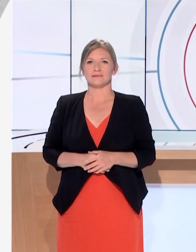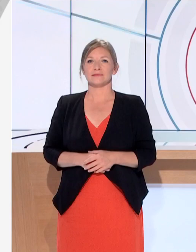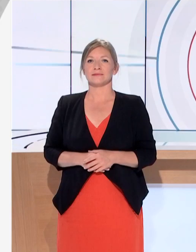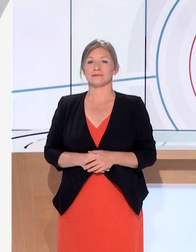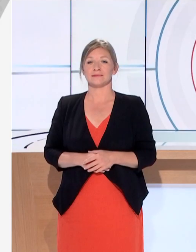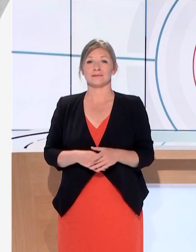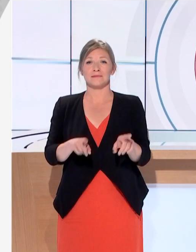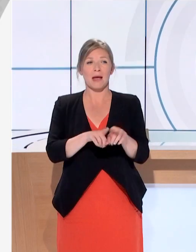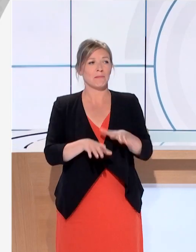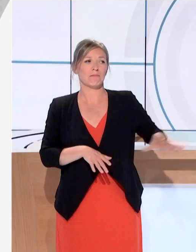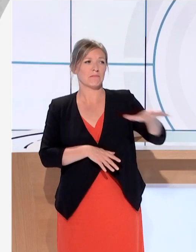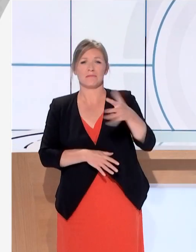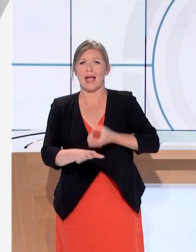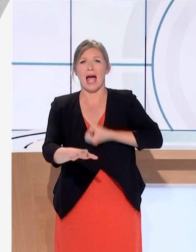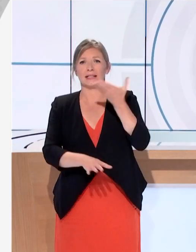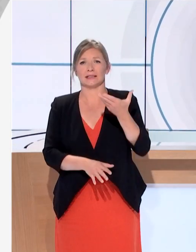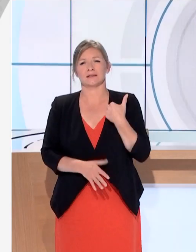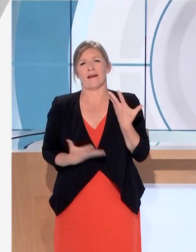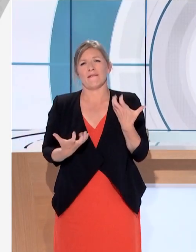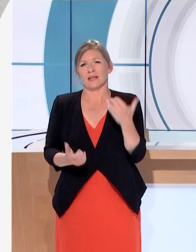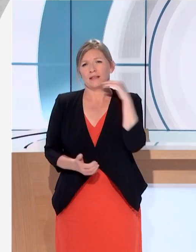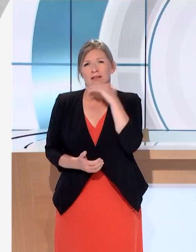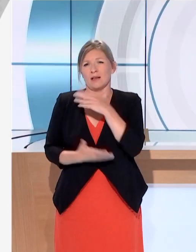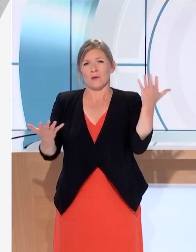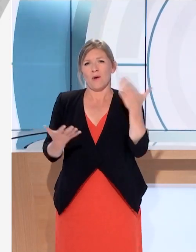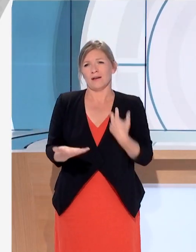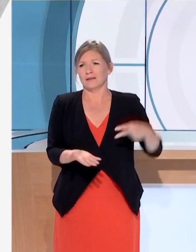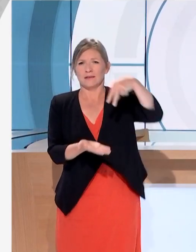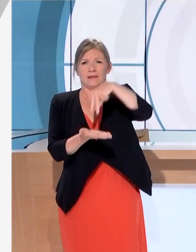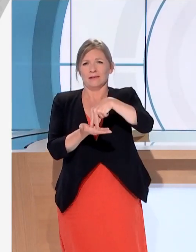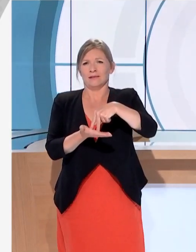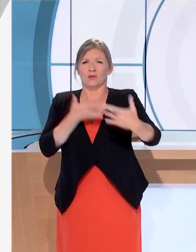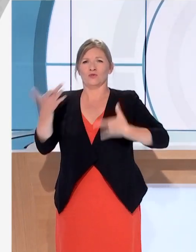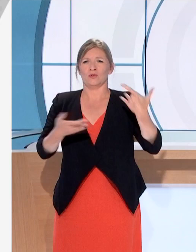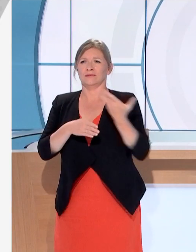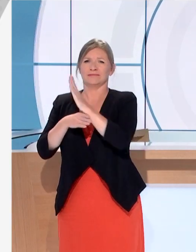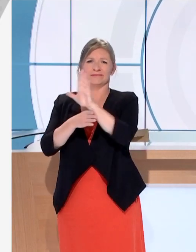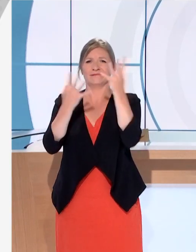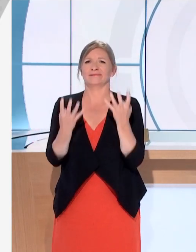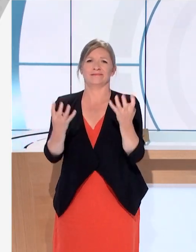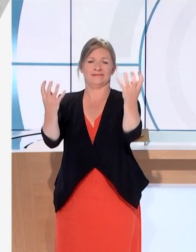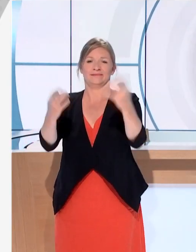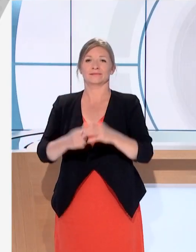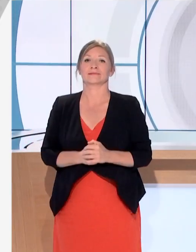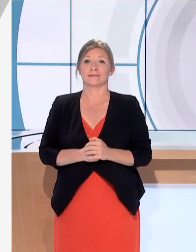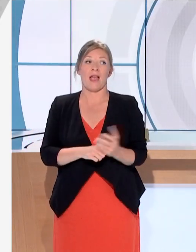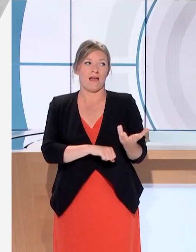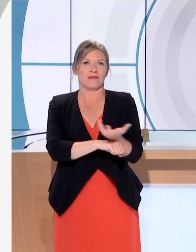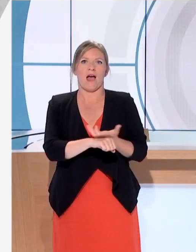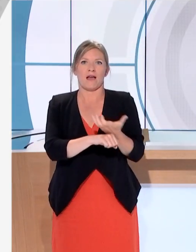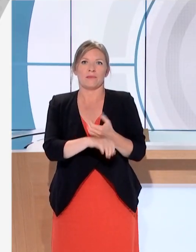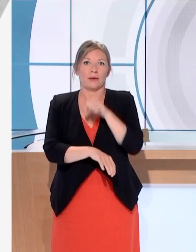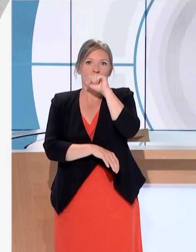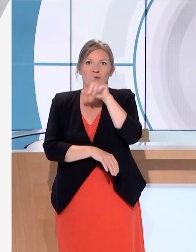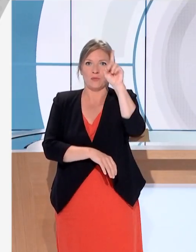Comme tous les artistes, ces comédiens et cette musicienne ont hâte de retrouver la scène et le public. Pour Damien, c'est le moment